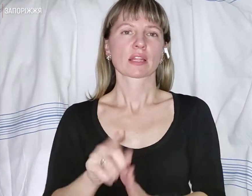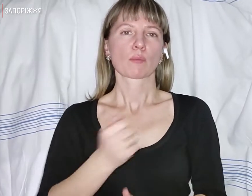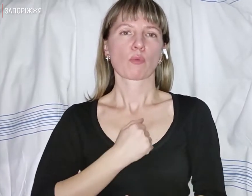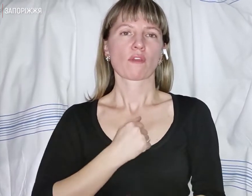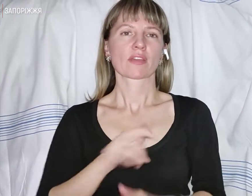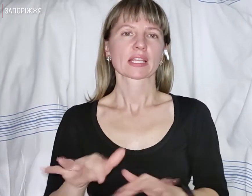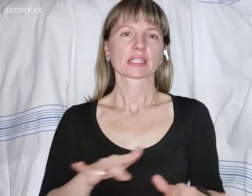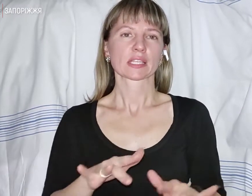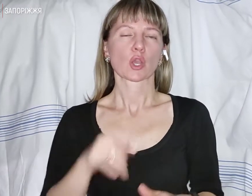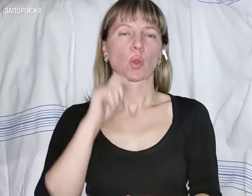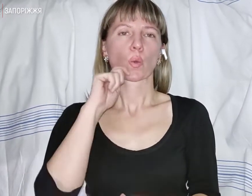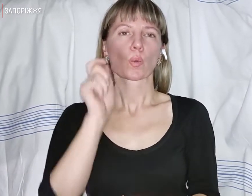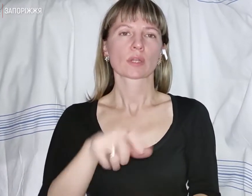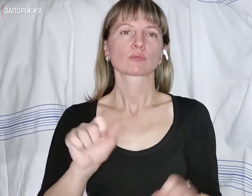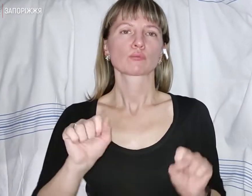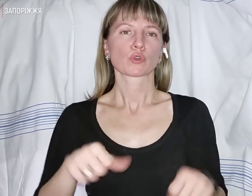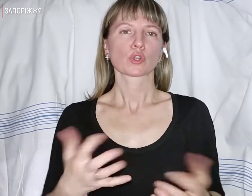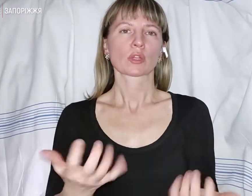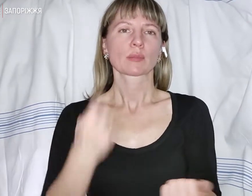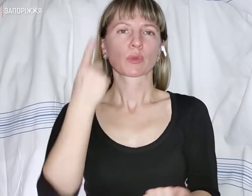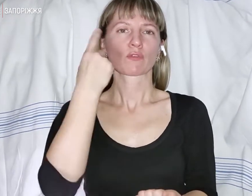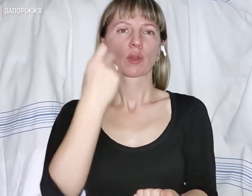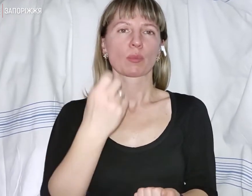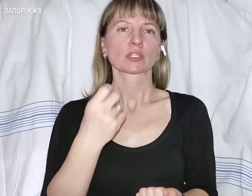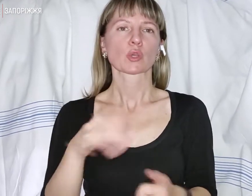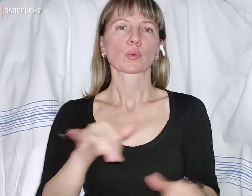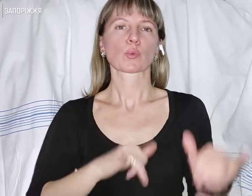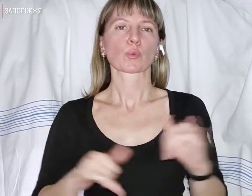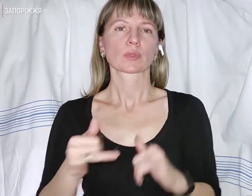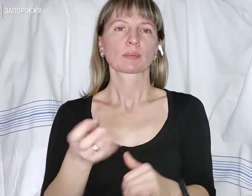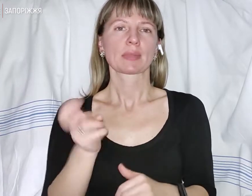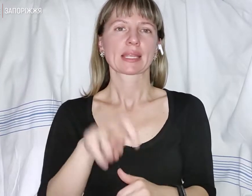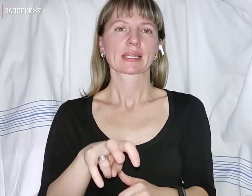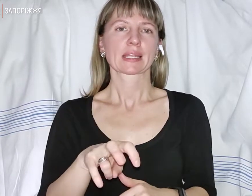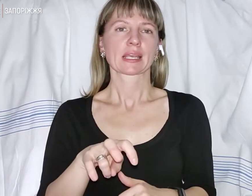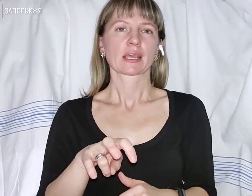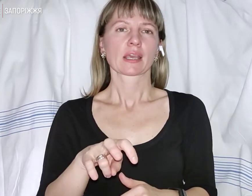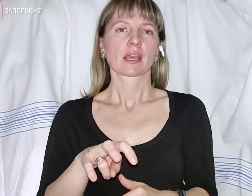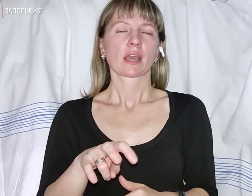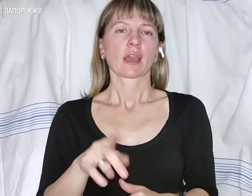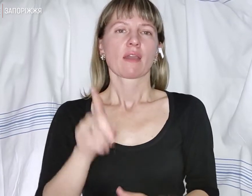собачка. Может быть, да, нет. Один раз, ничего страшного. Вы, кстати, у вас жарко, детки.